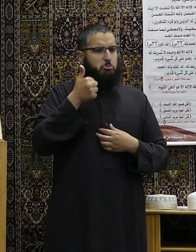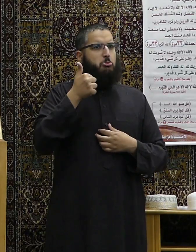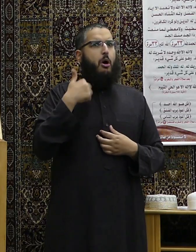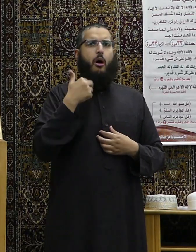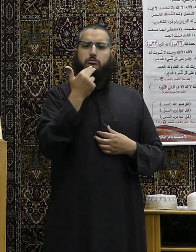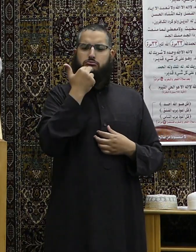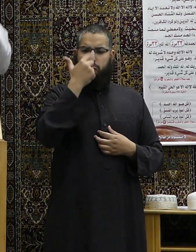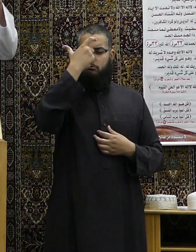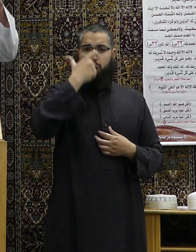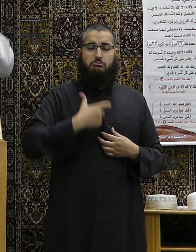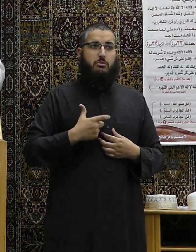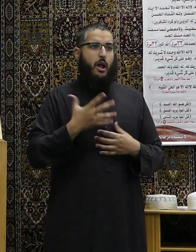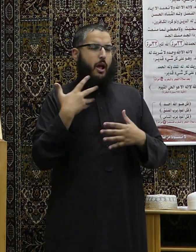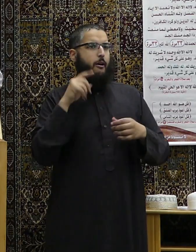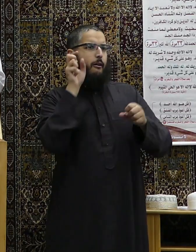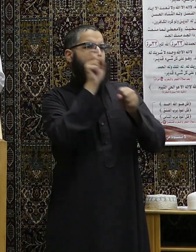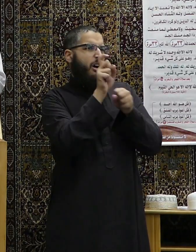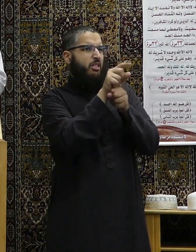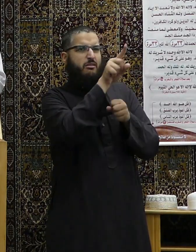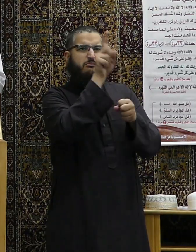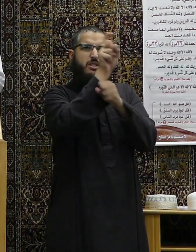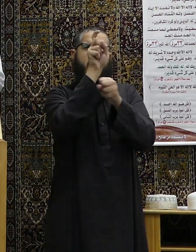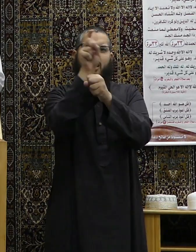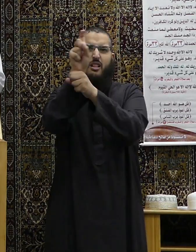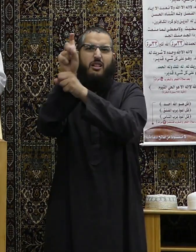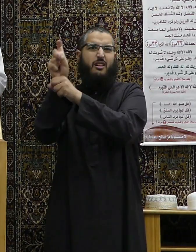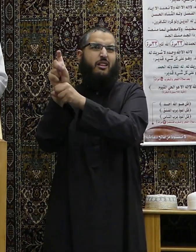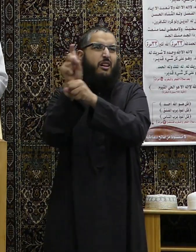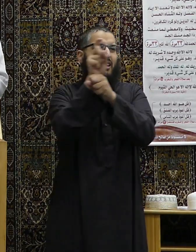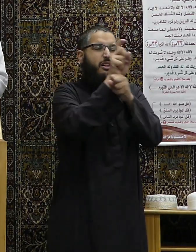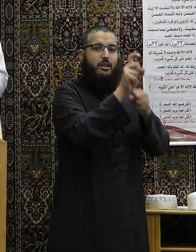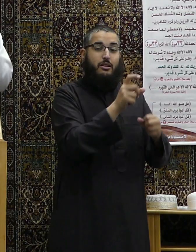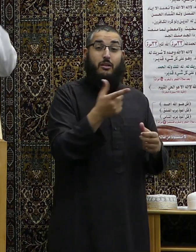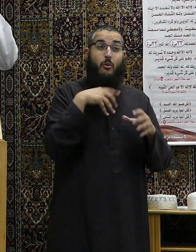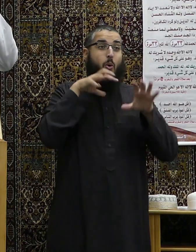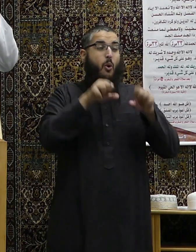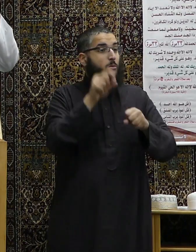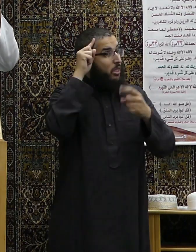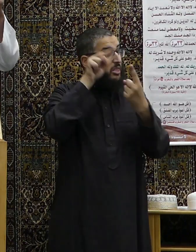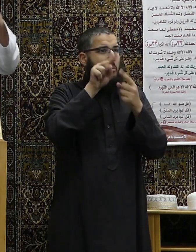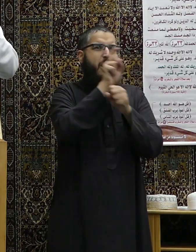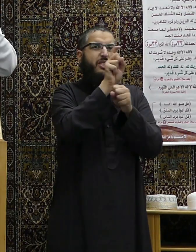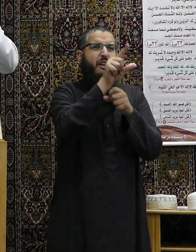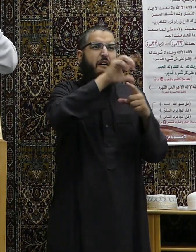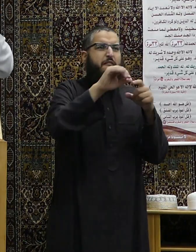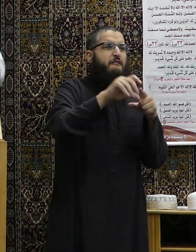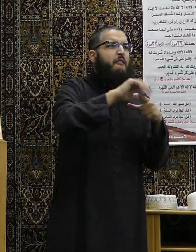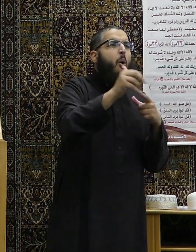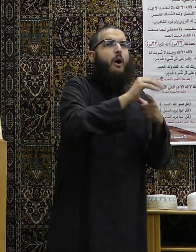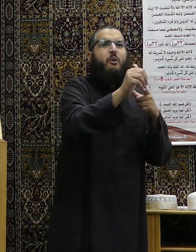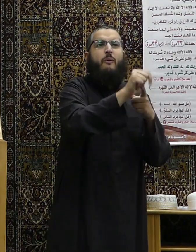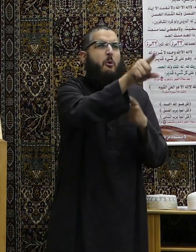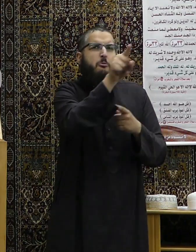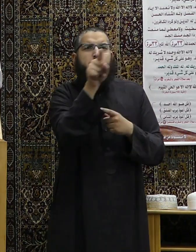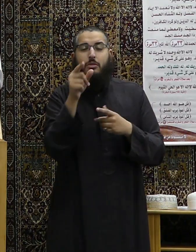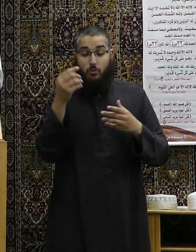Et il nous a occupés avec les défauts d'autrui, avec les gens, avec ce que font les gens, jusqu'à ce qu'on s'est oublié nous-mêmes.